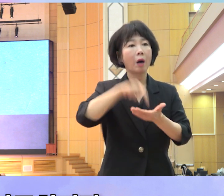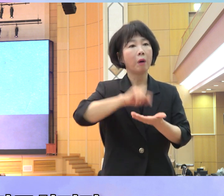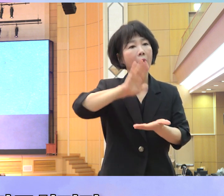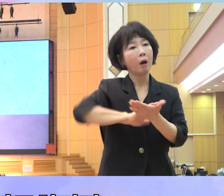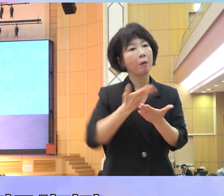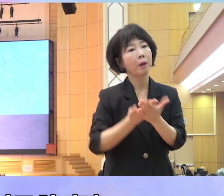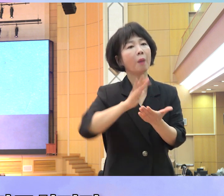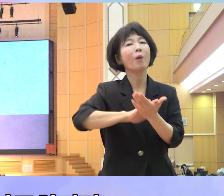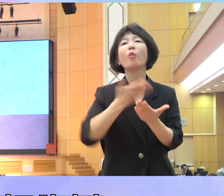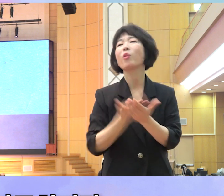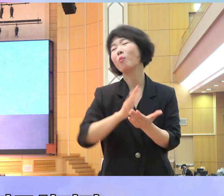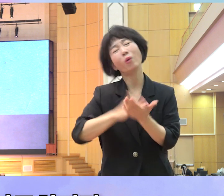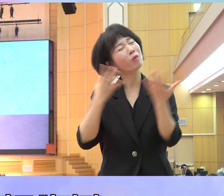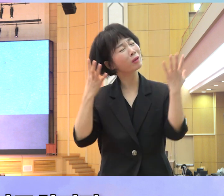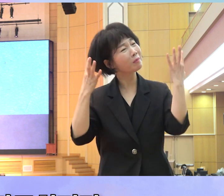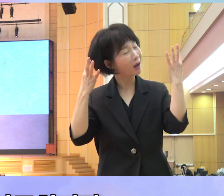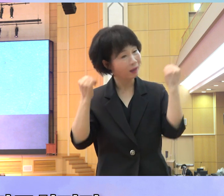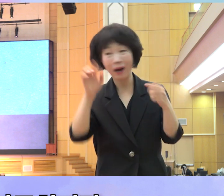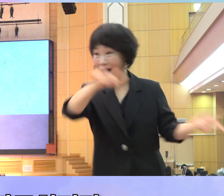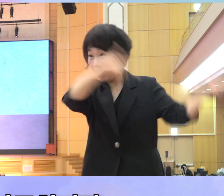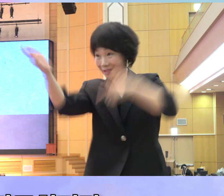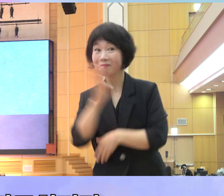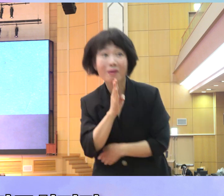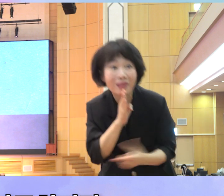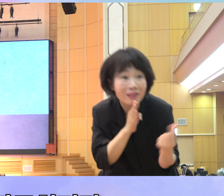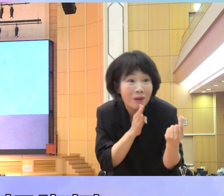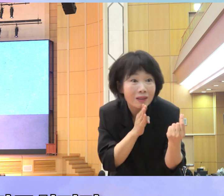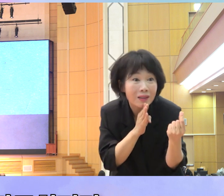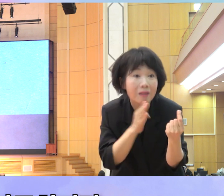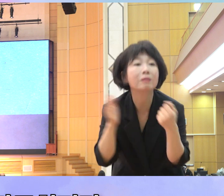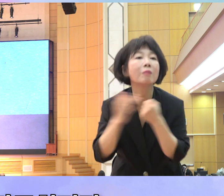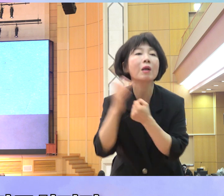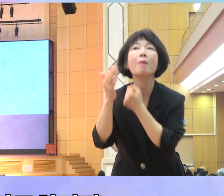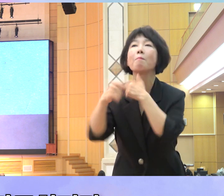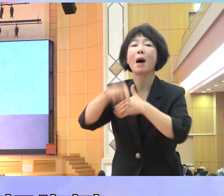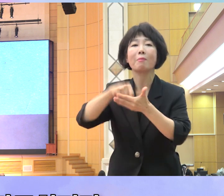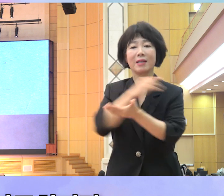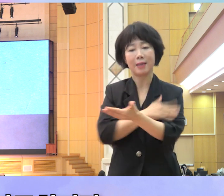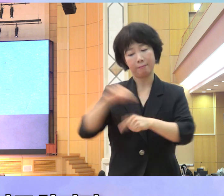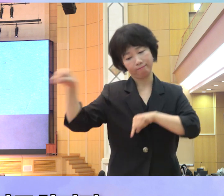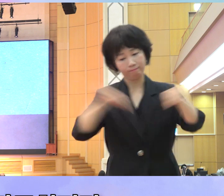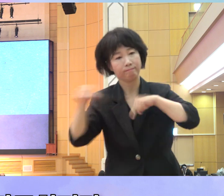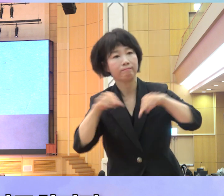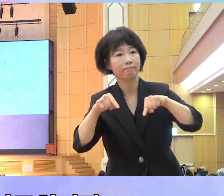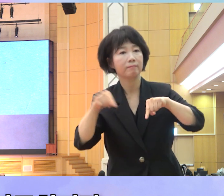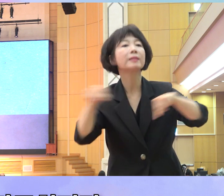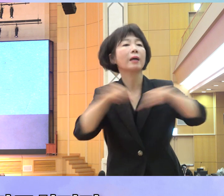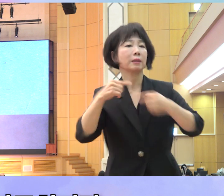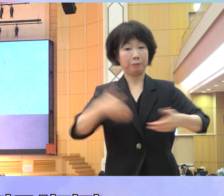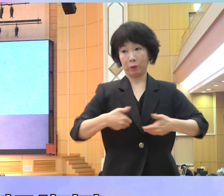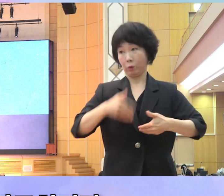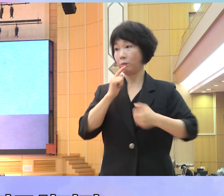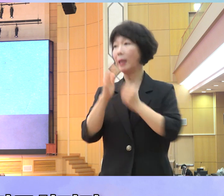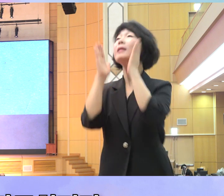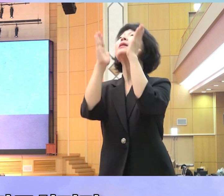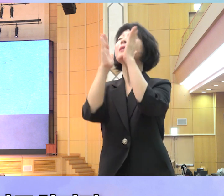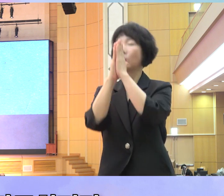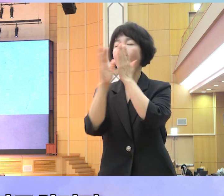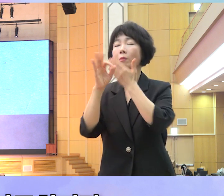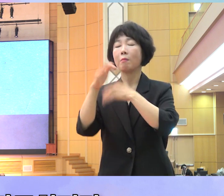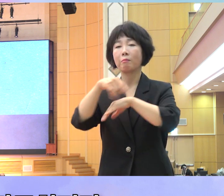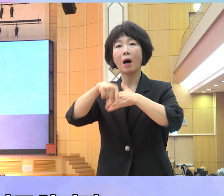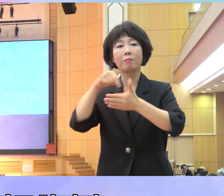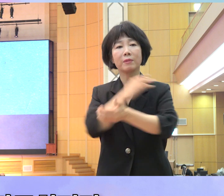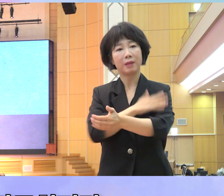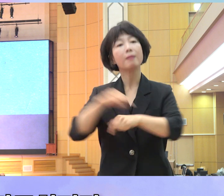다스리기 위해서라도 기도를 해야 된다는 거예요. 기도가 아까 무슨 제가 뭐라 그랬어요? 막 오병이어 같은 그런